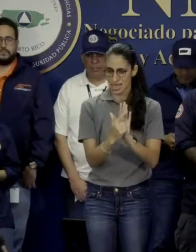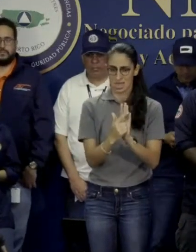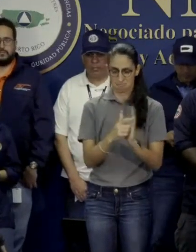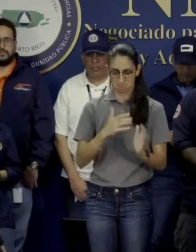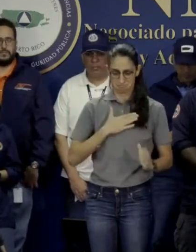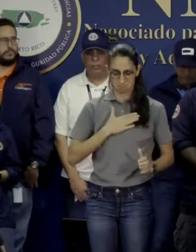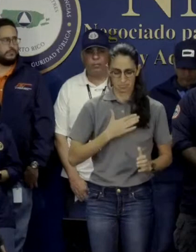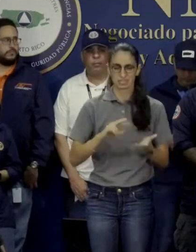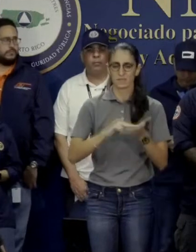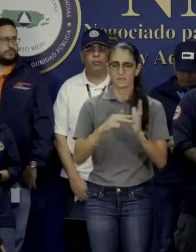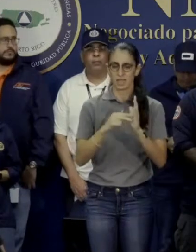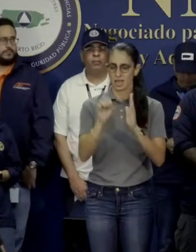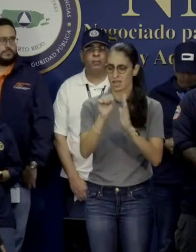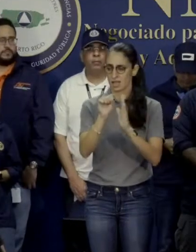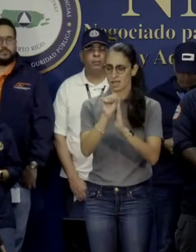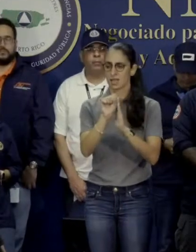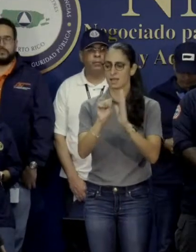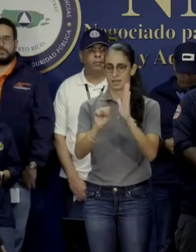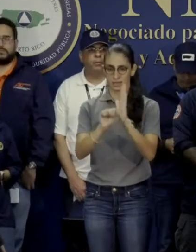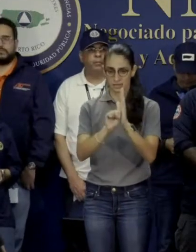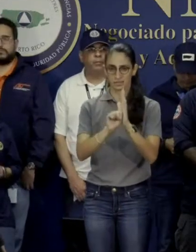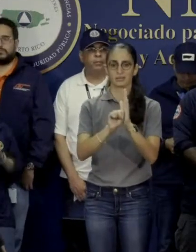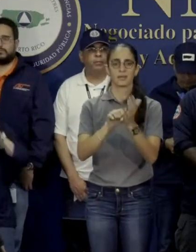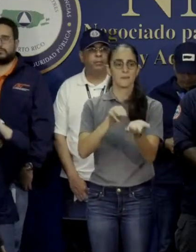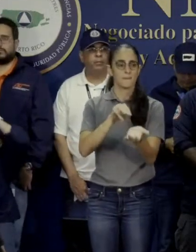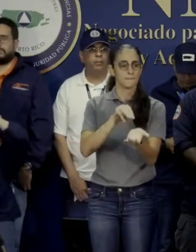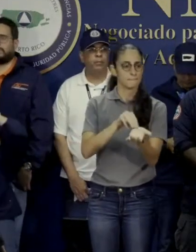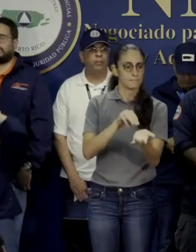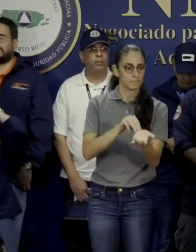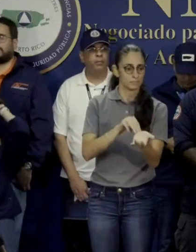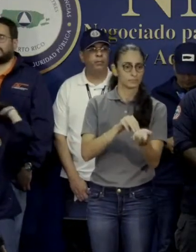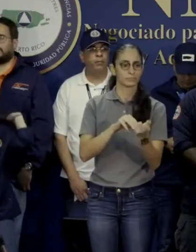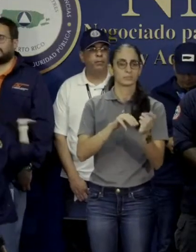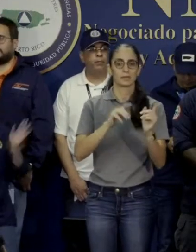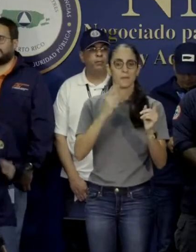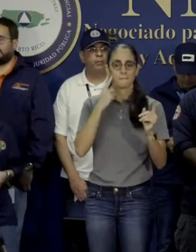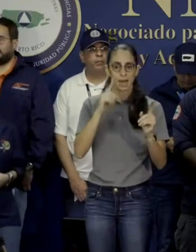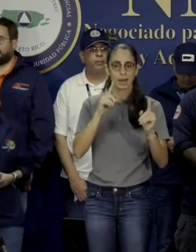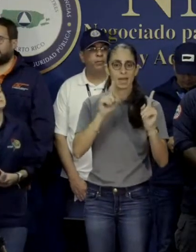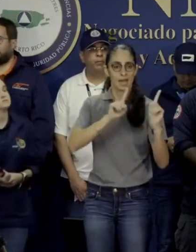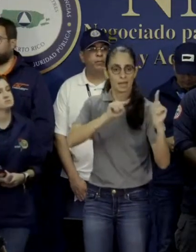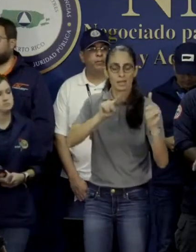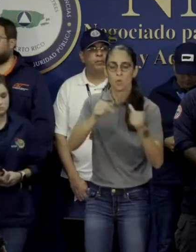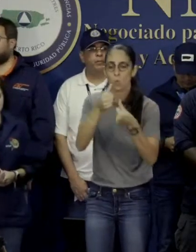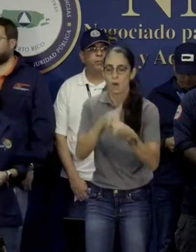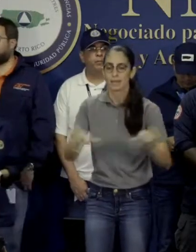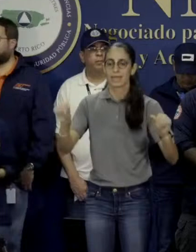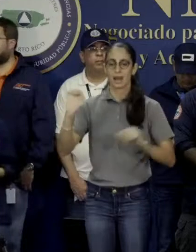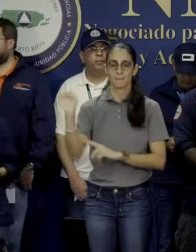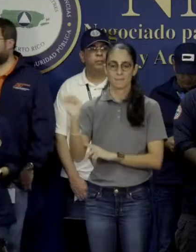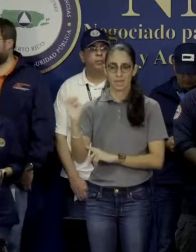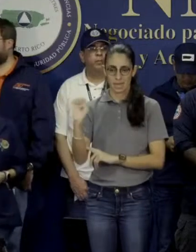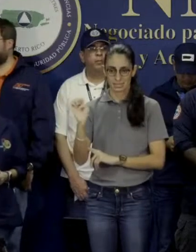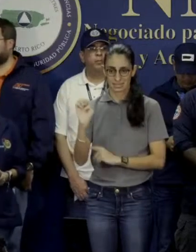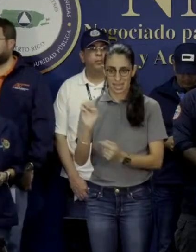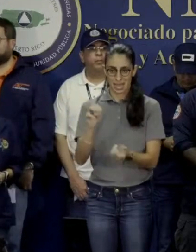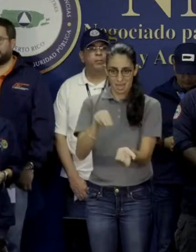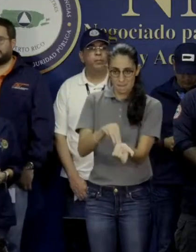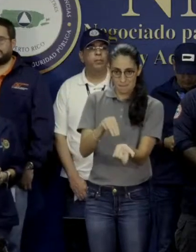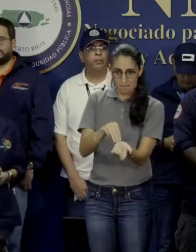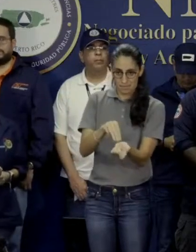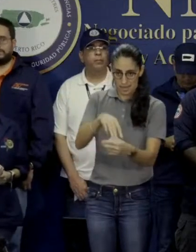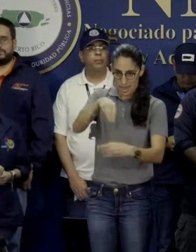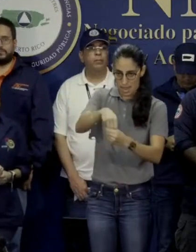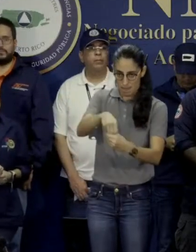inmunidad del Estado a todo el personal médico que esté asistiendo en esta emergencia en todas las facilidades médicas que tenemos en